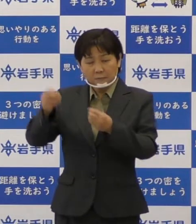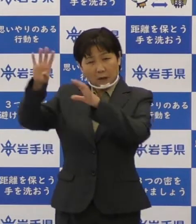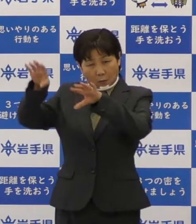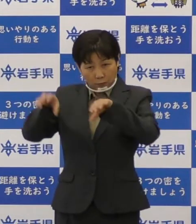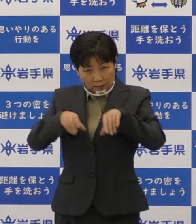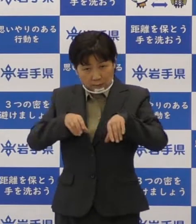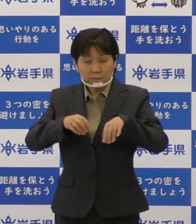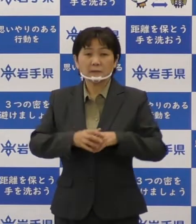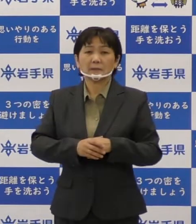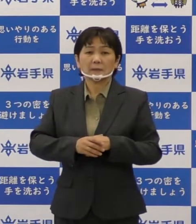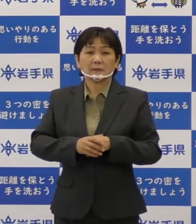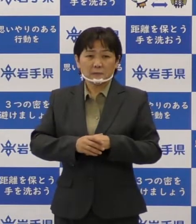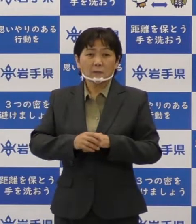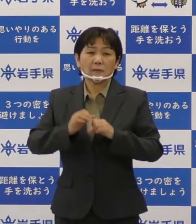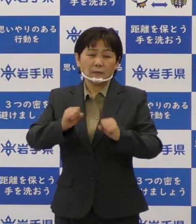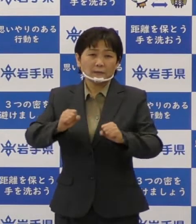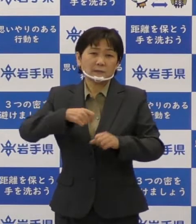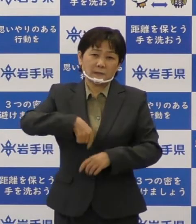けたらなと思います。